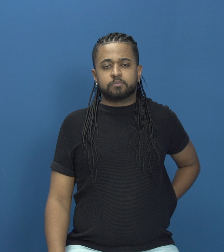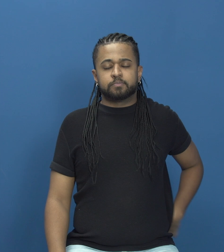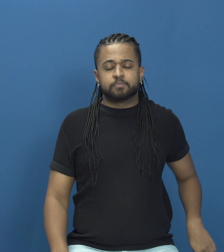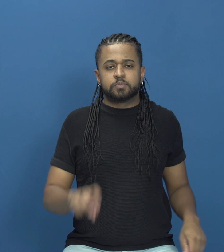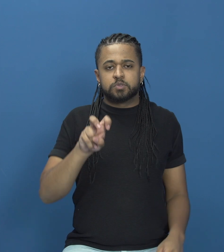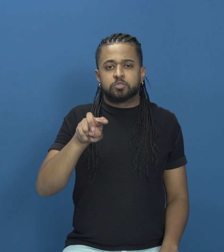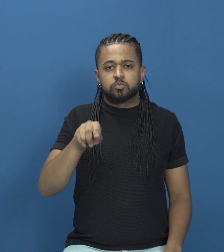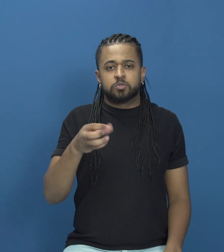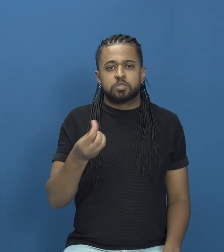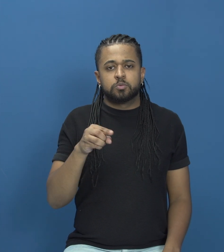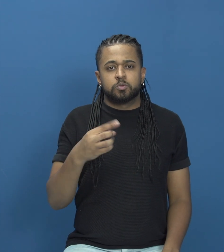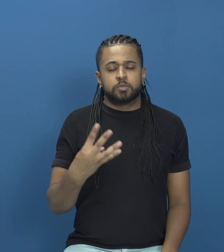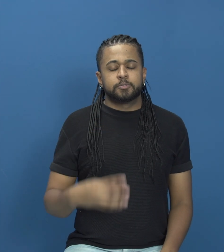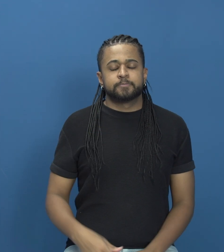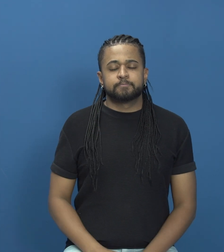5.6.4.